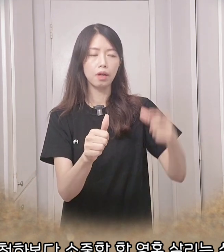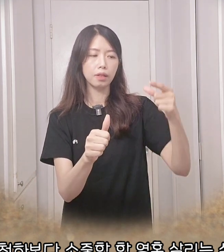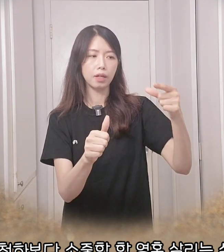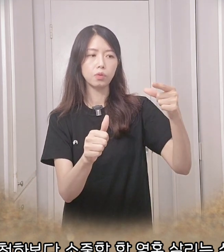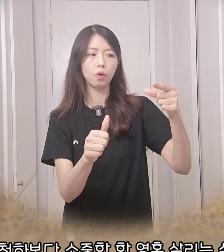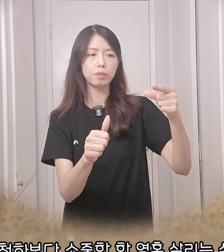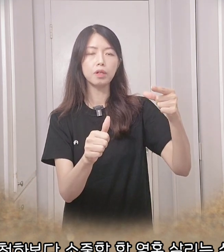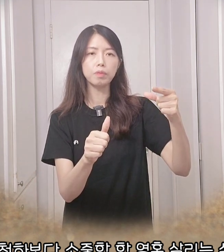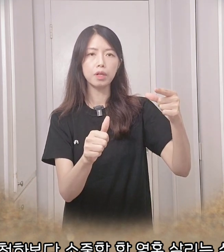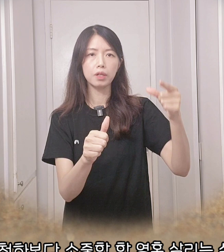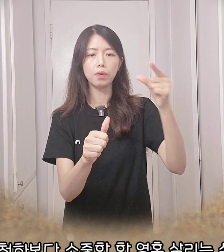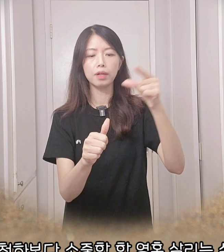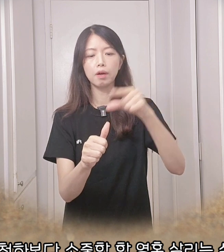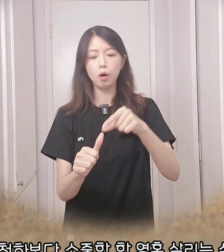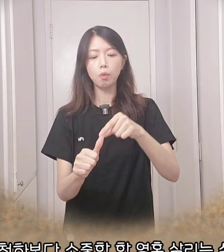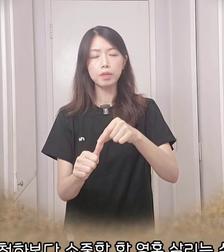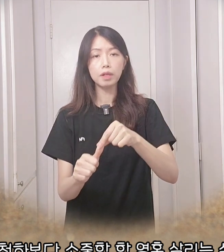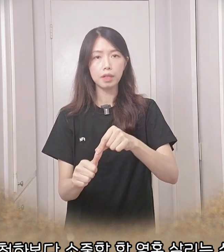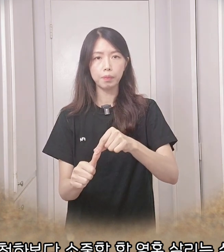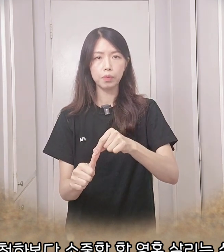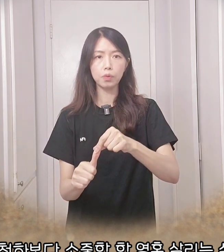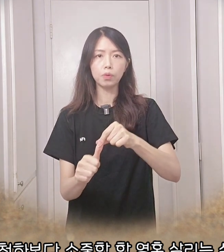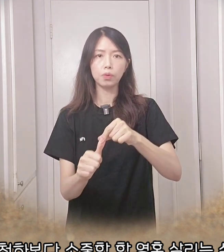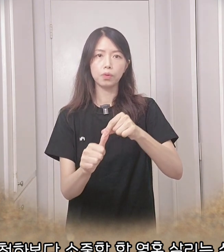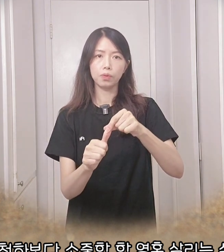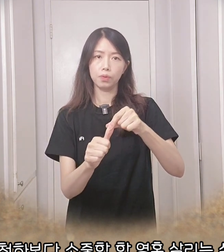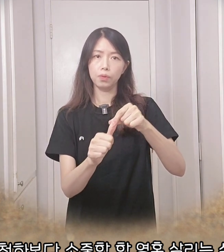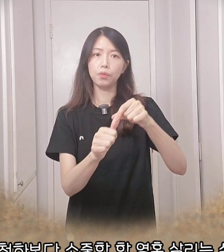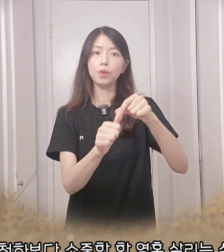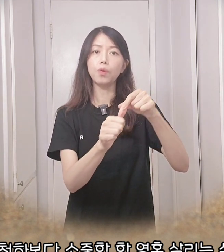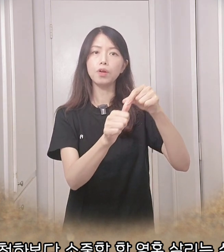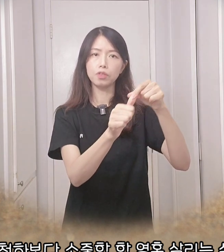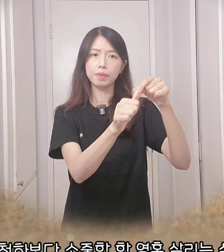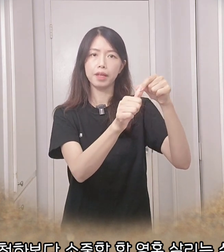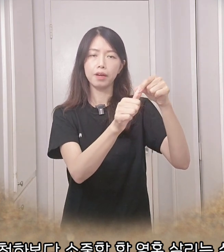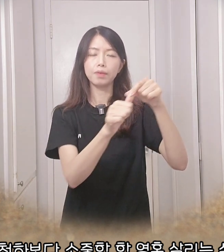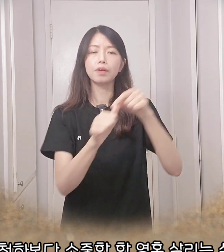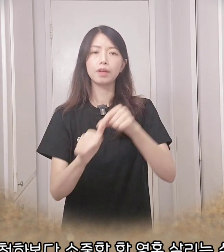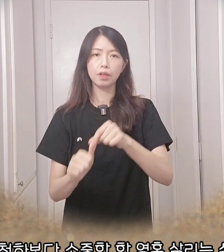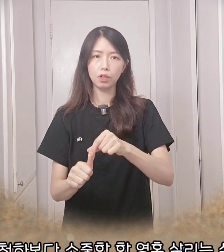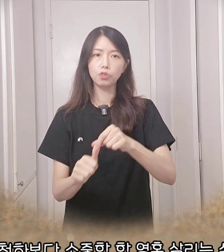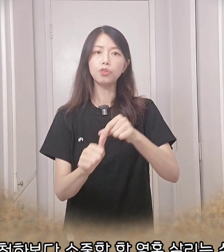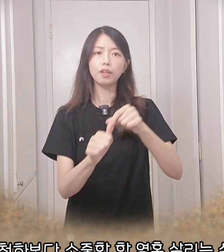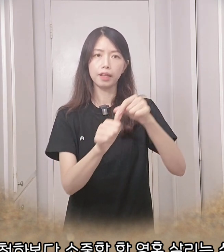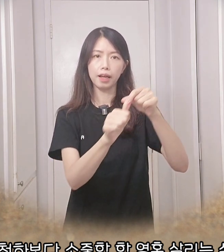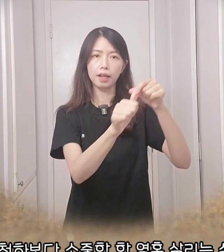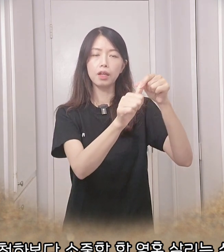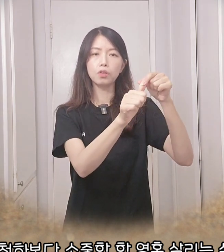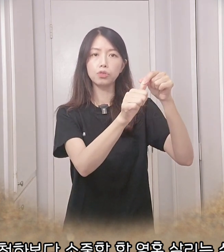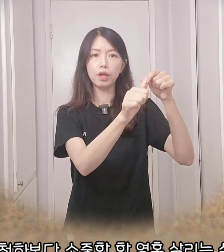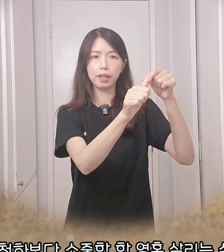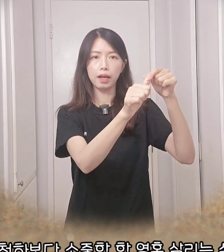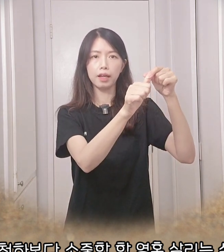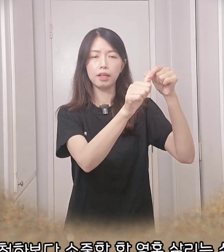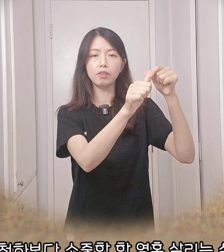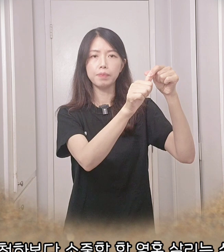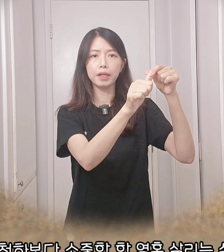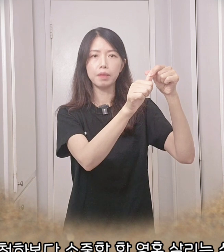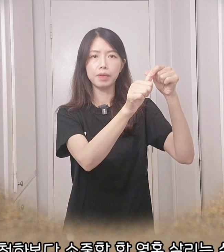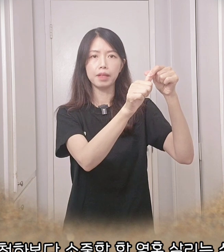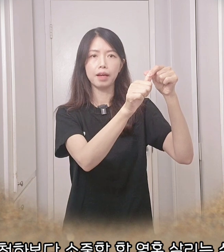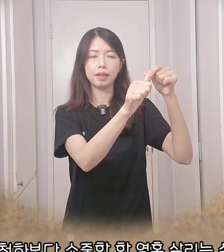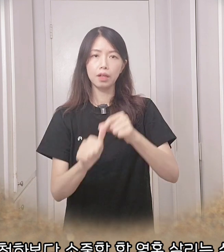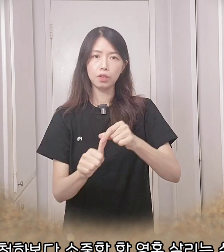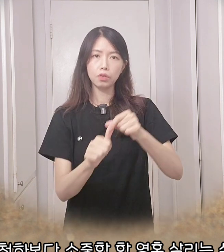돼요. 다른 손 엄지 검지를 이용해서 엄지를 잡고 위로 올려주시면 돼요. 구원하다, 구하다 이런